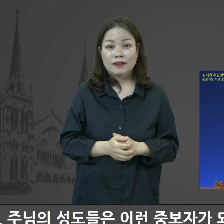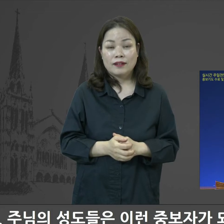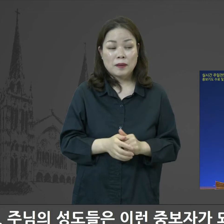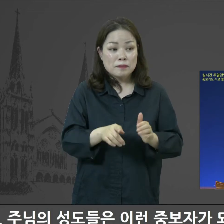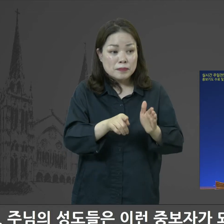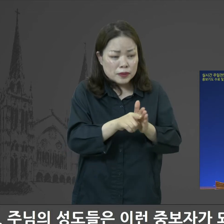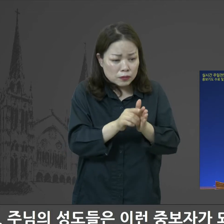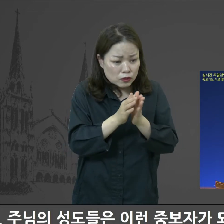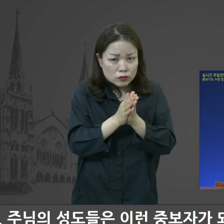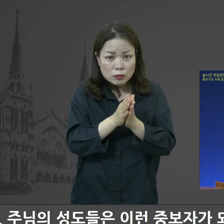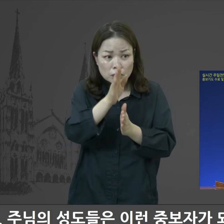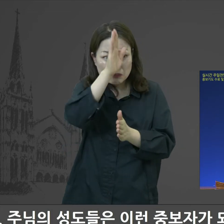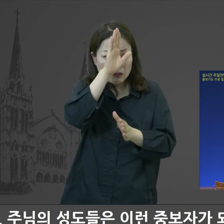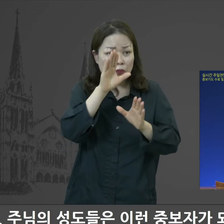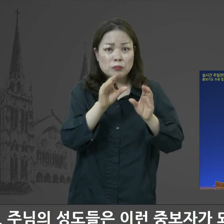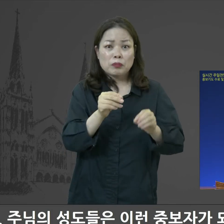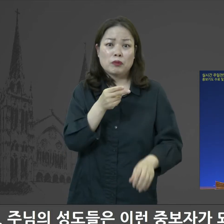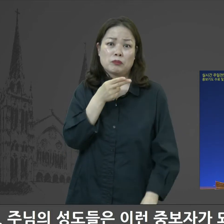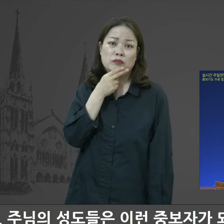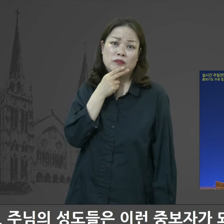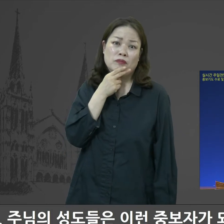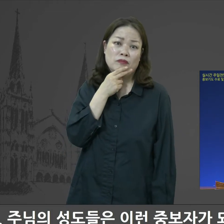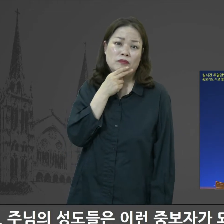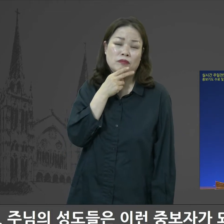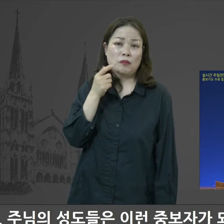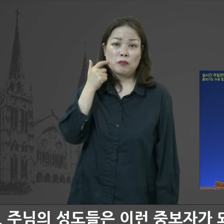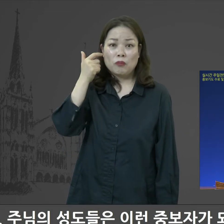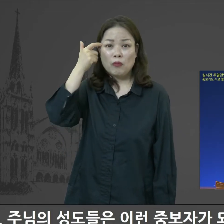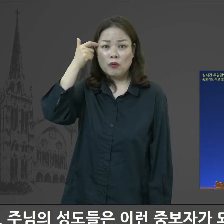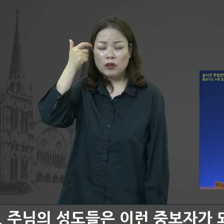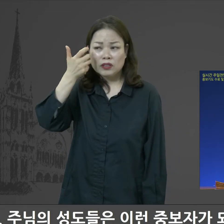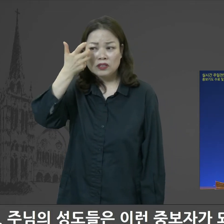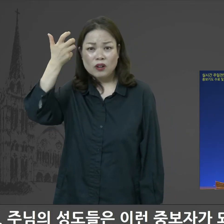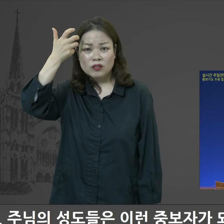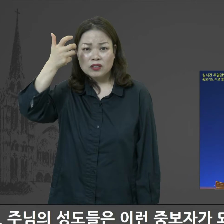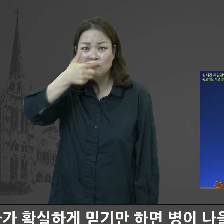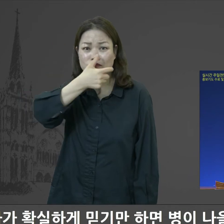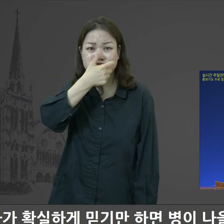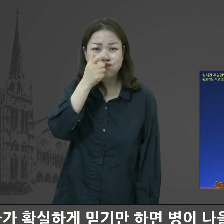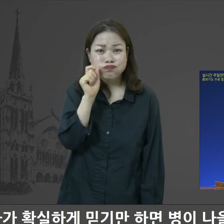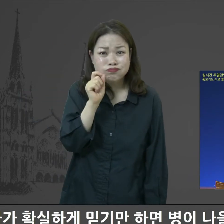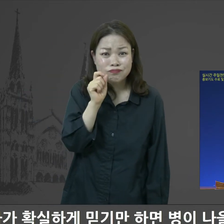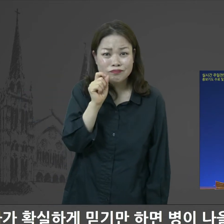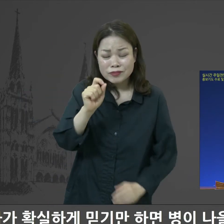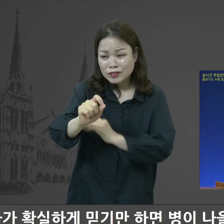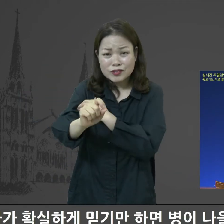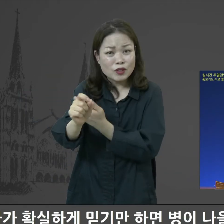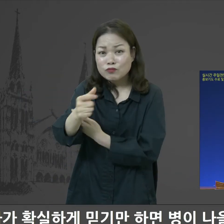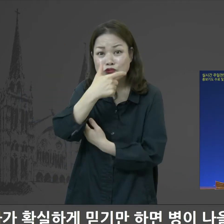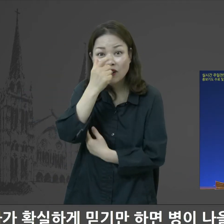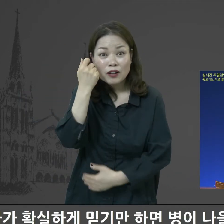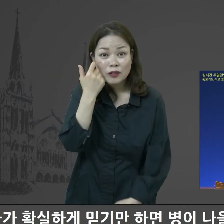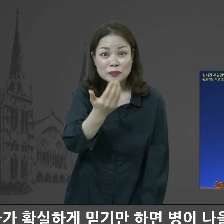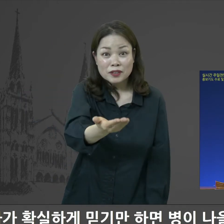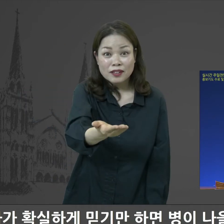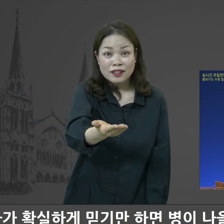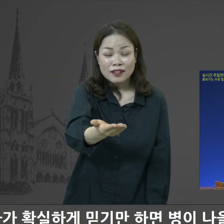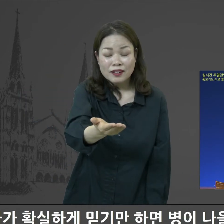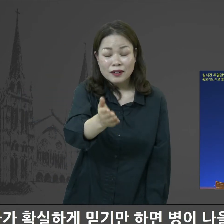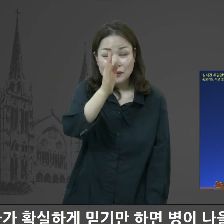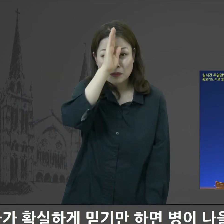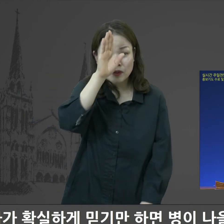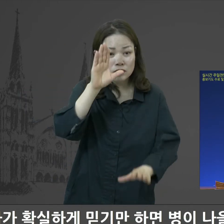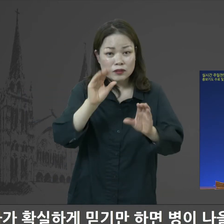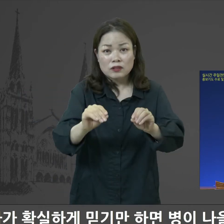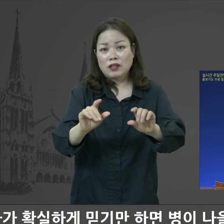믿음을 가지고 기도했는데 병이 낫지 않으면 이 목사의 영빨이 부족해서 안 낫는 겁니까? 병이 안 나을